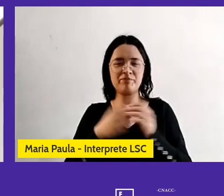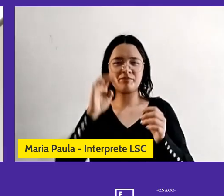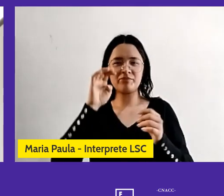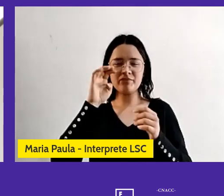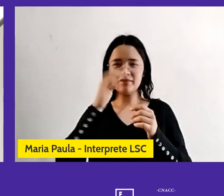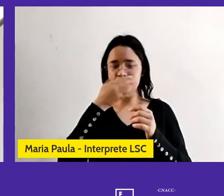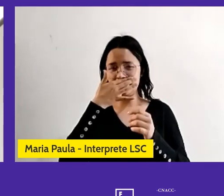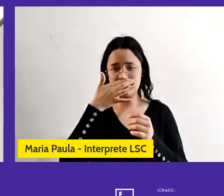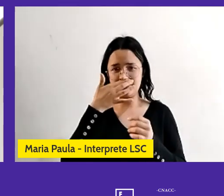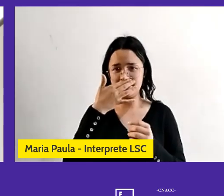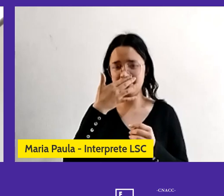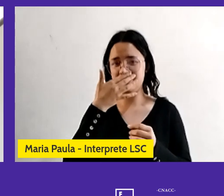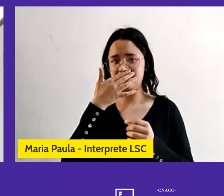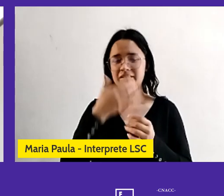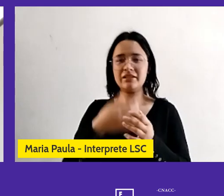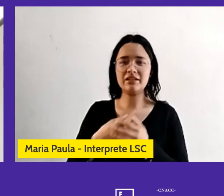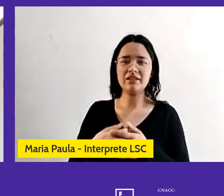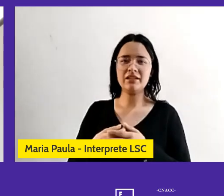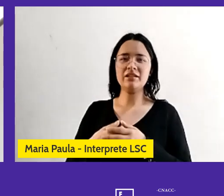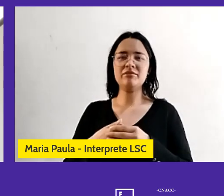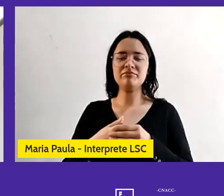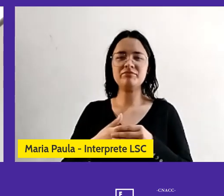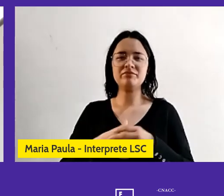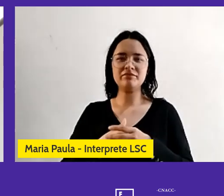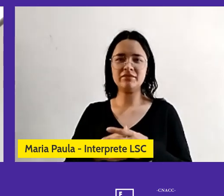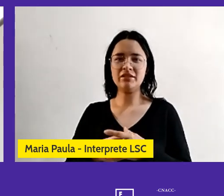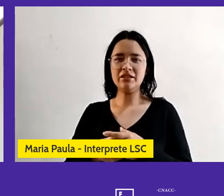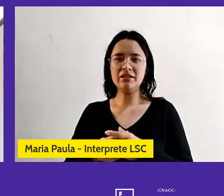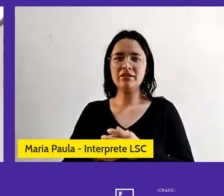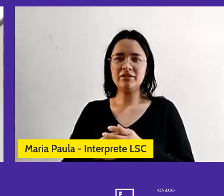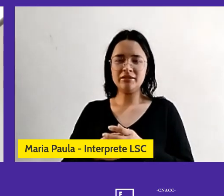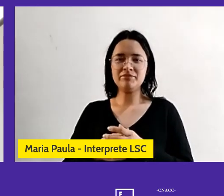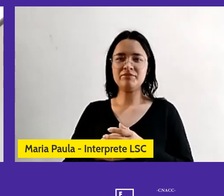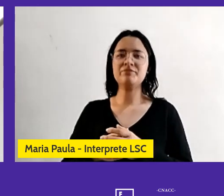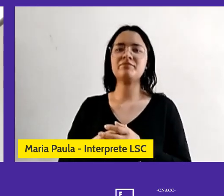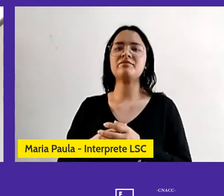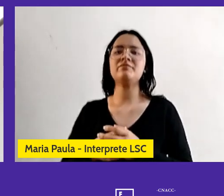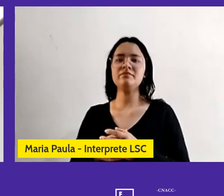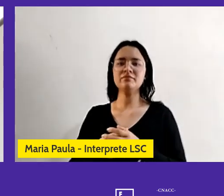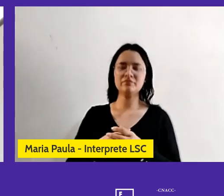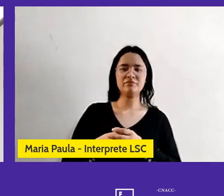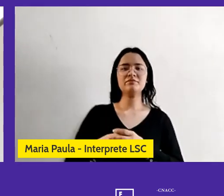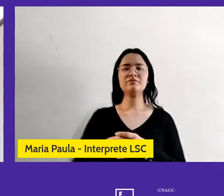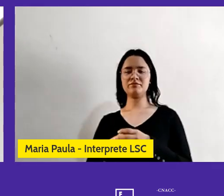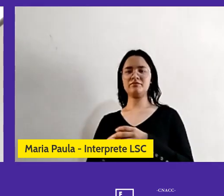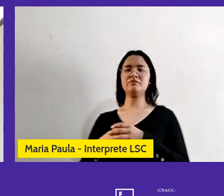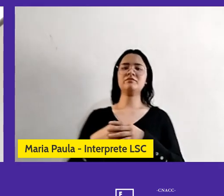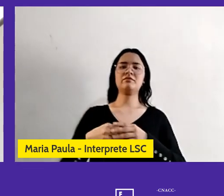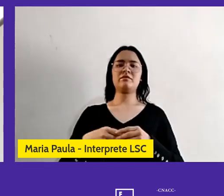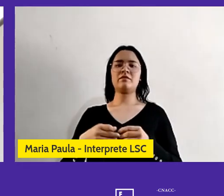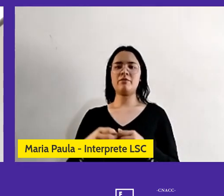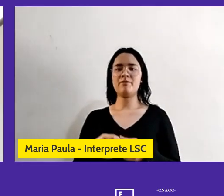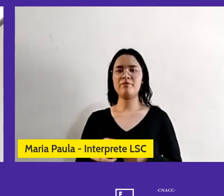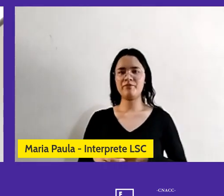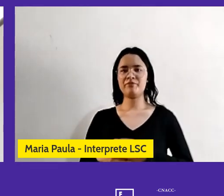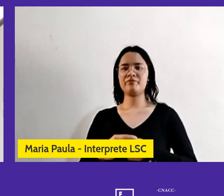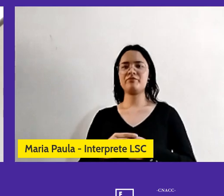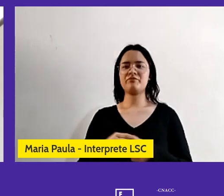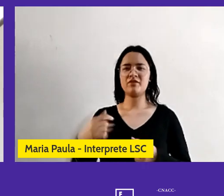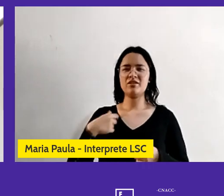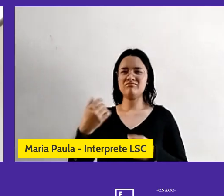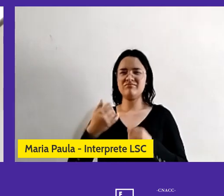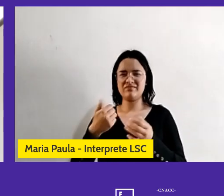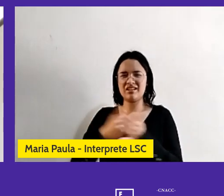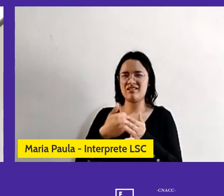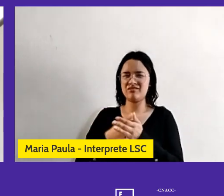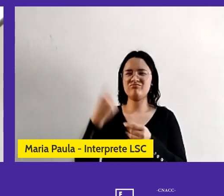con plataformas y distintos jugadores de la industria, siempre tratamos de buscar géneros o historias que